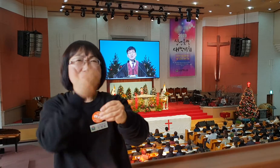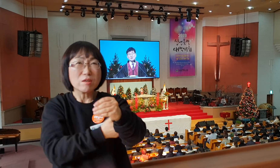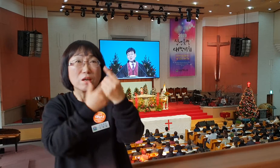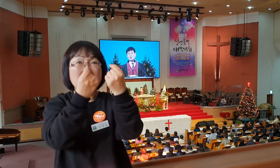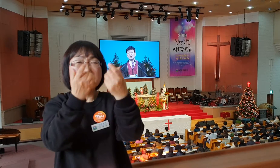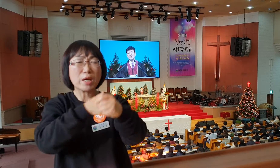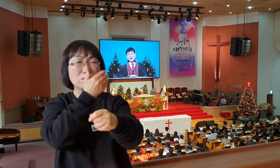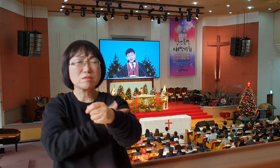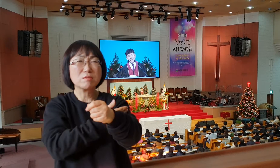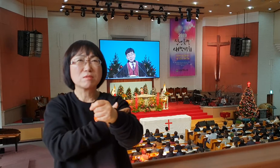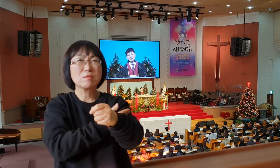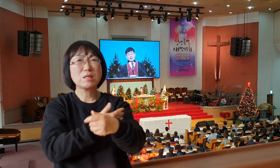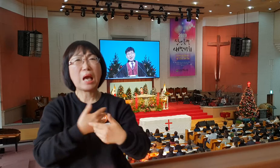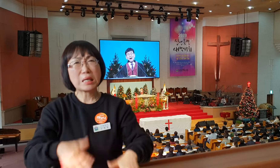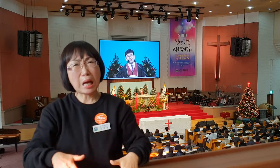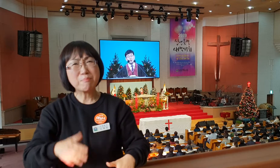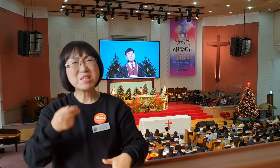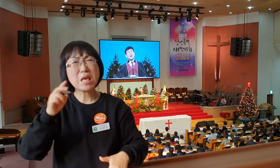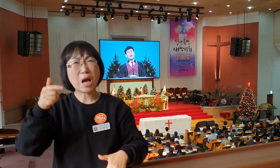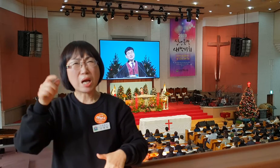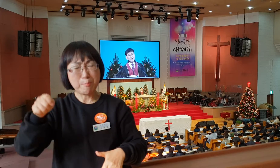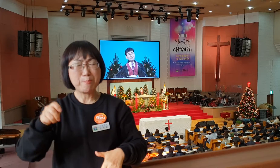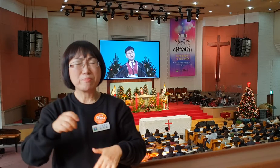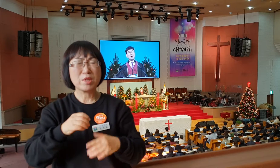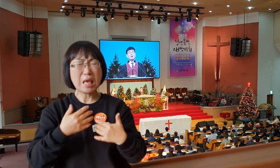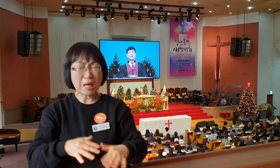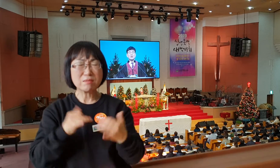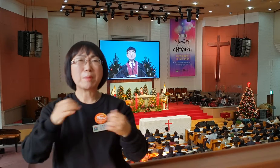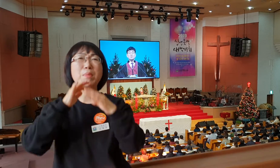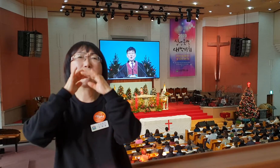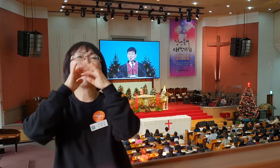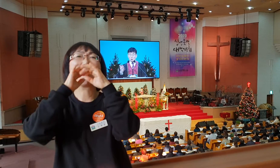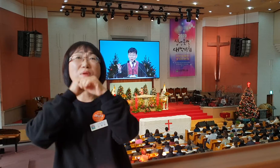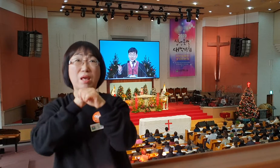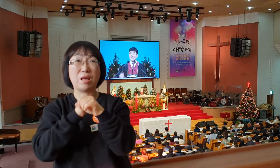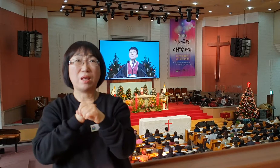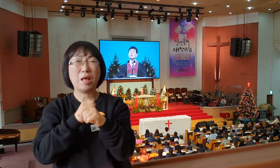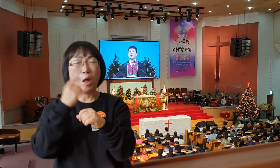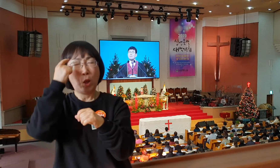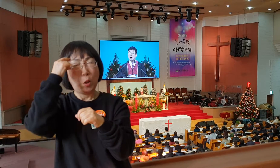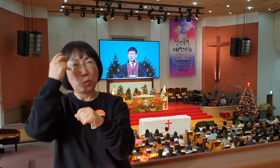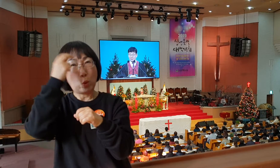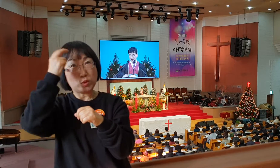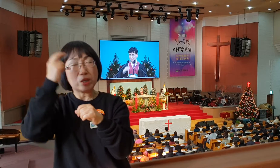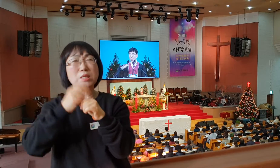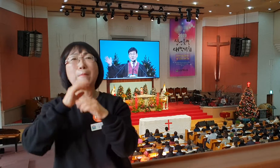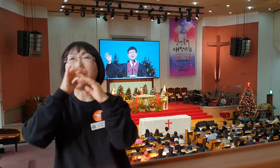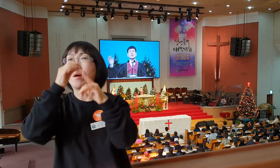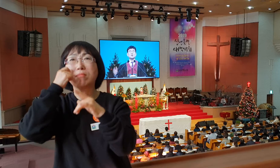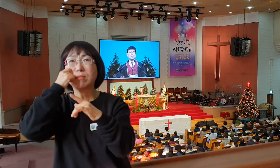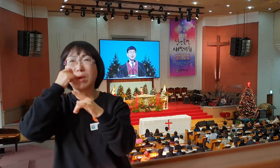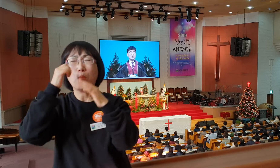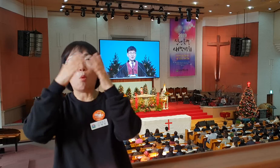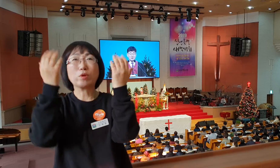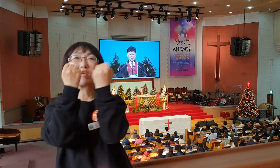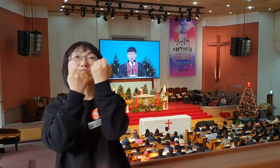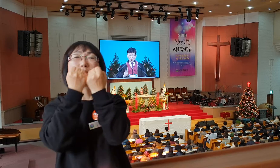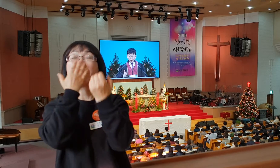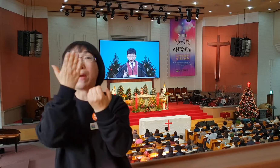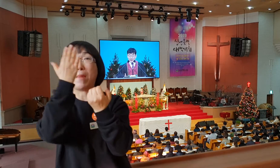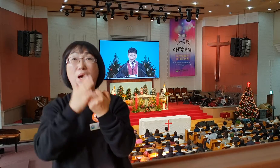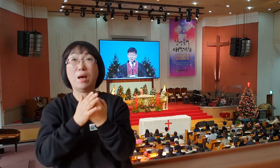것 같지만 그 능력은 약함입니다 아주 약한 사람들이 방언하는 거예요 똘똘한 사람들이 왜 방언합니까 몽땅 다 설명해야 되지